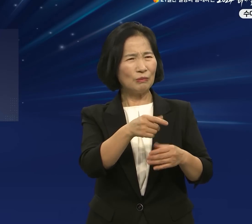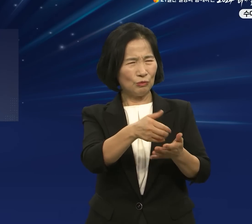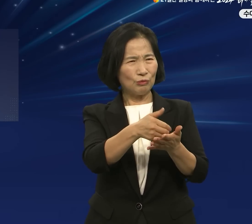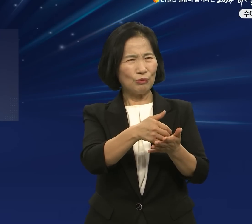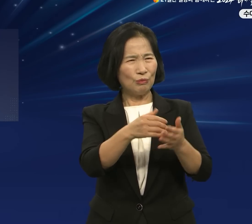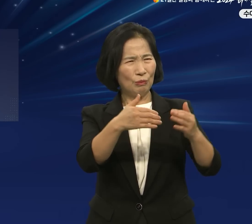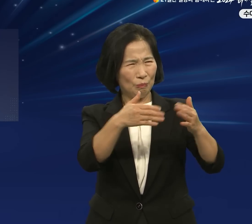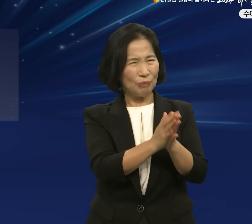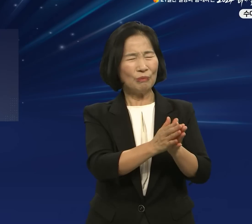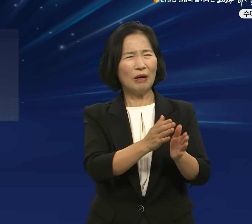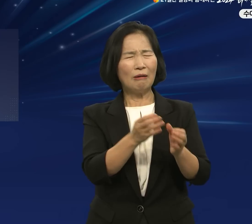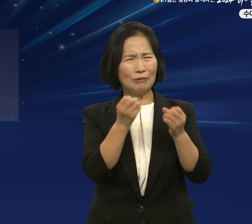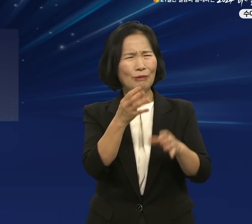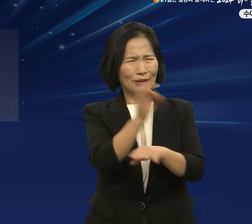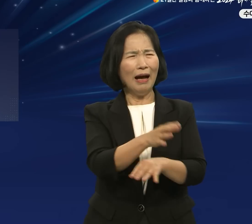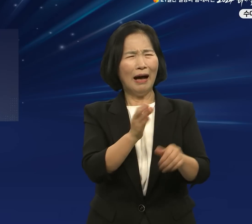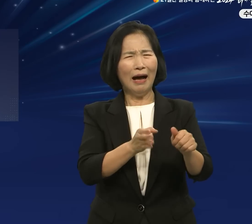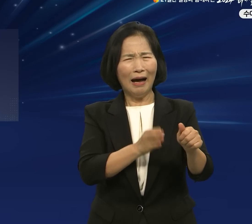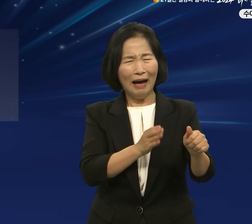했습니다.